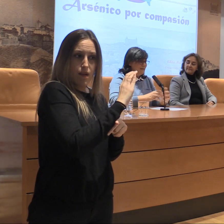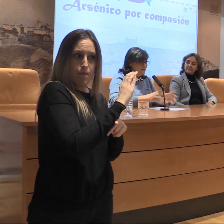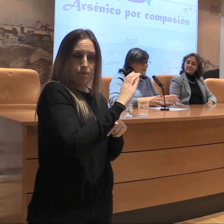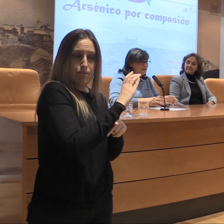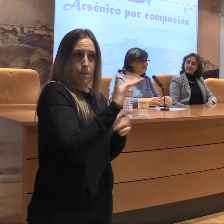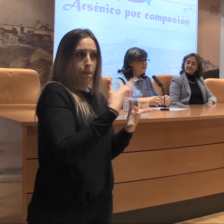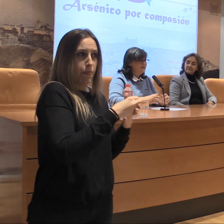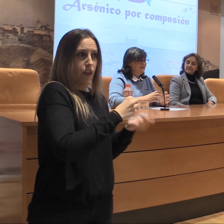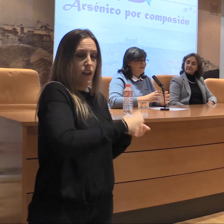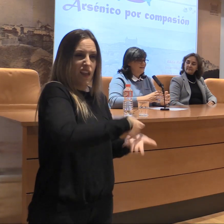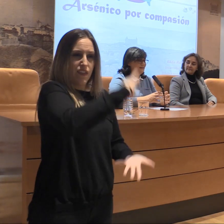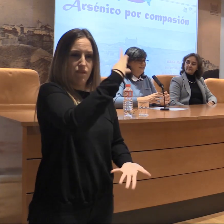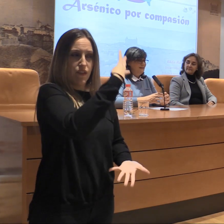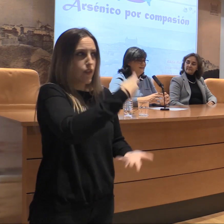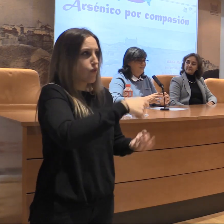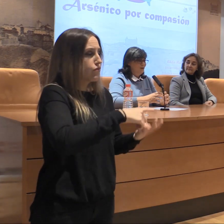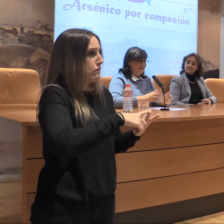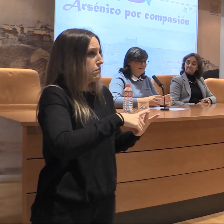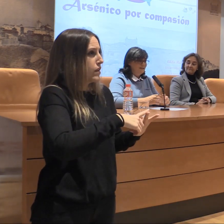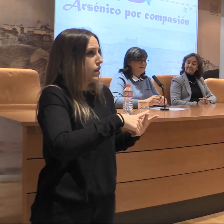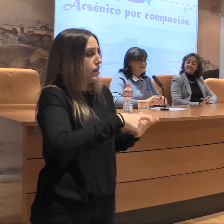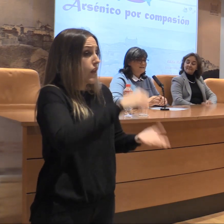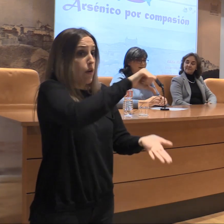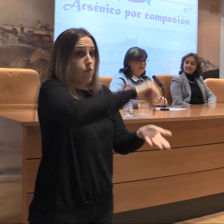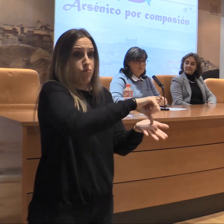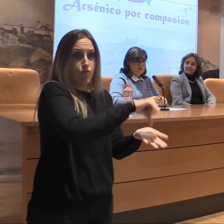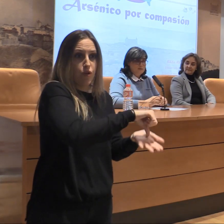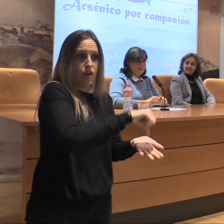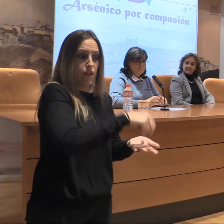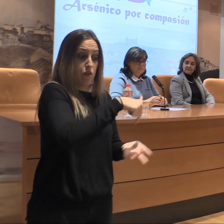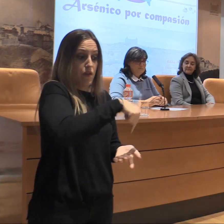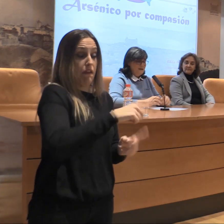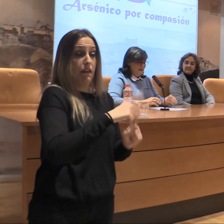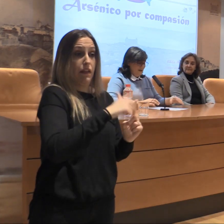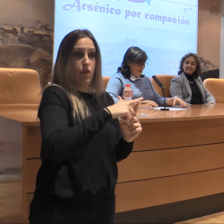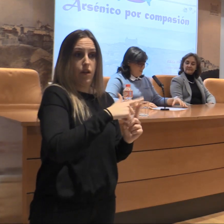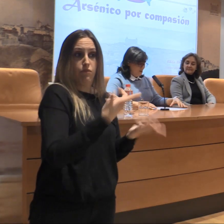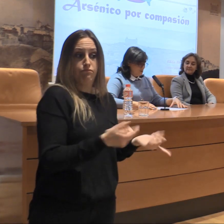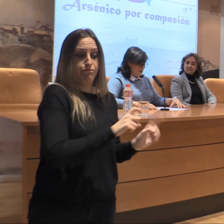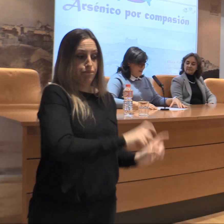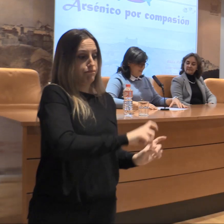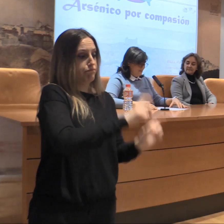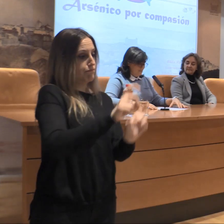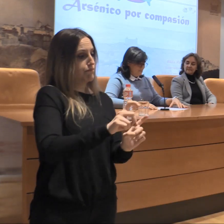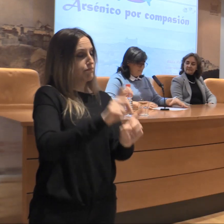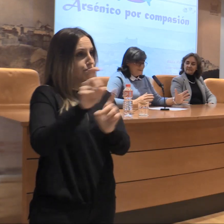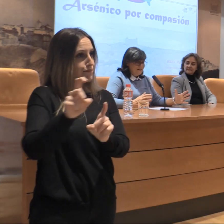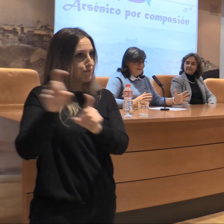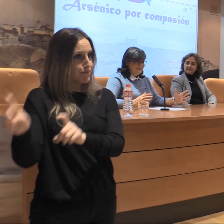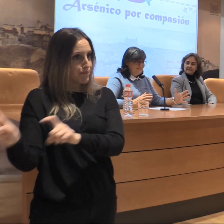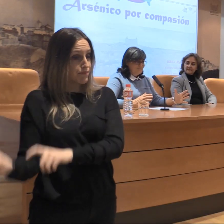en edificios y en localizaciones de la propia ciudad. Y bueno,